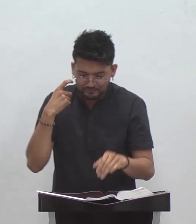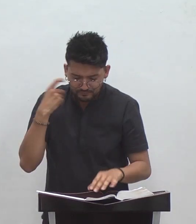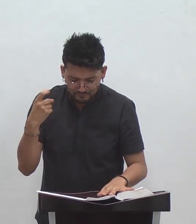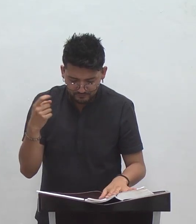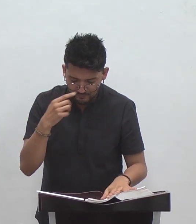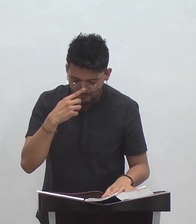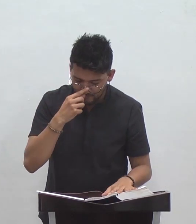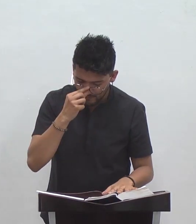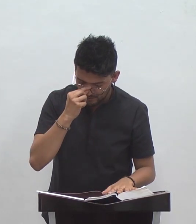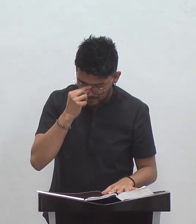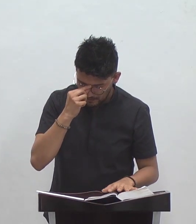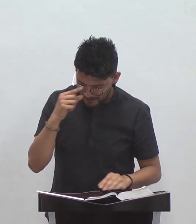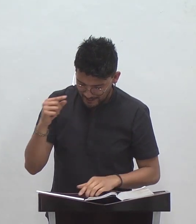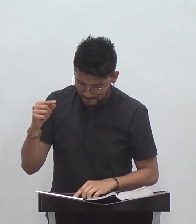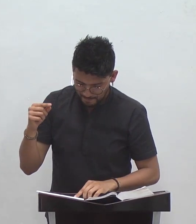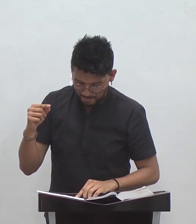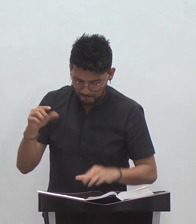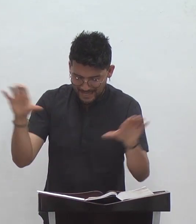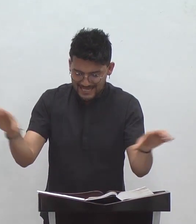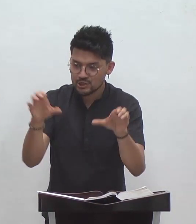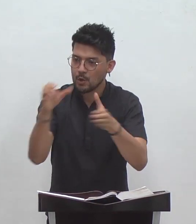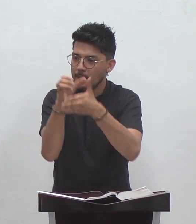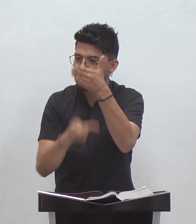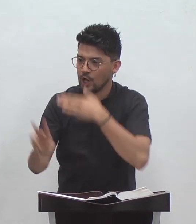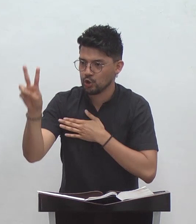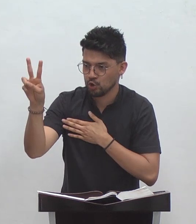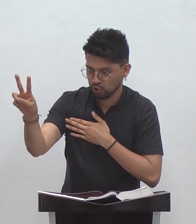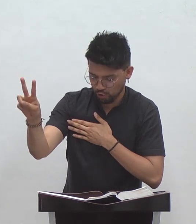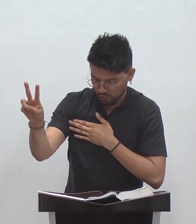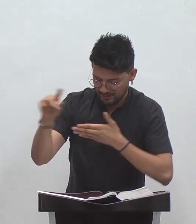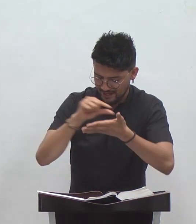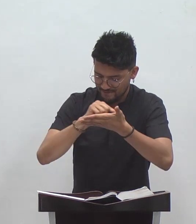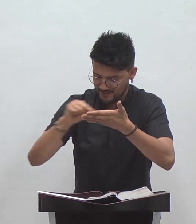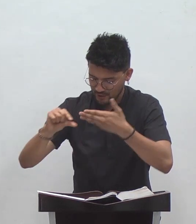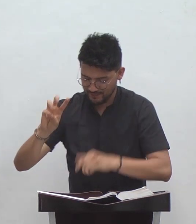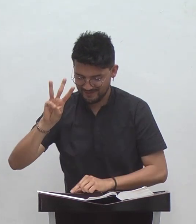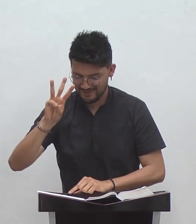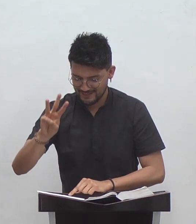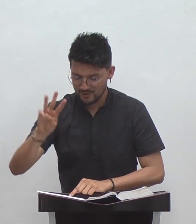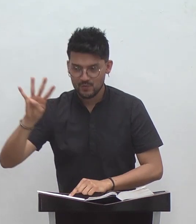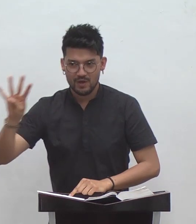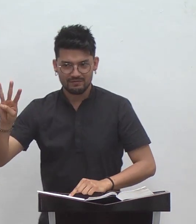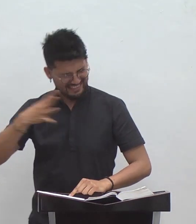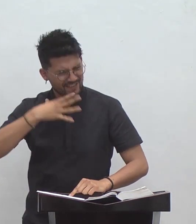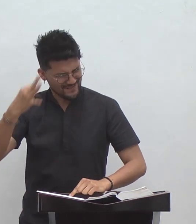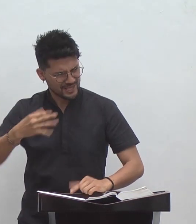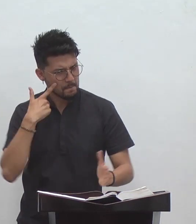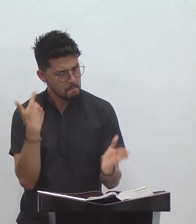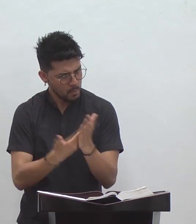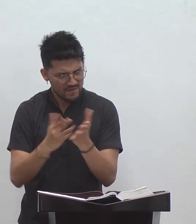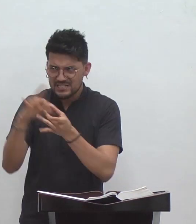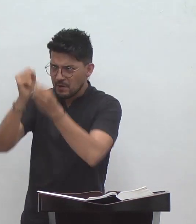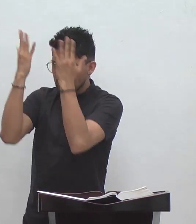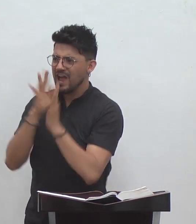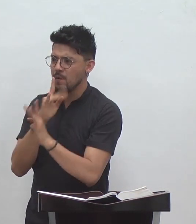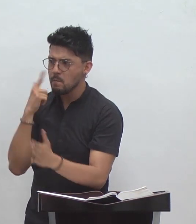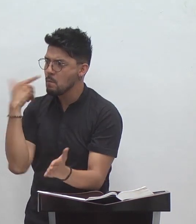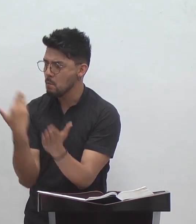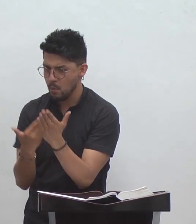da. Vaya conmigo, por favor, y busquemos Hechos, capítulo 2, del versículo 3 y 4, y